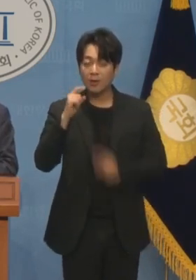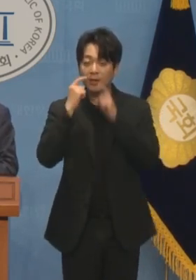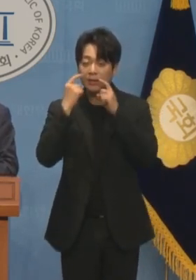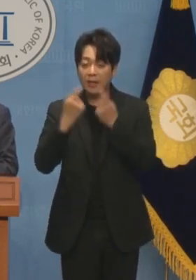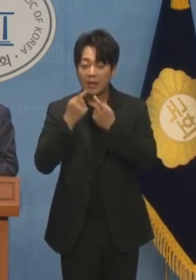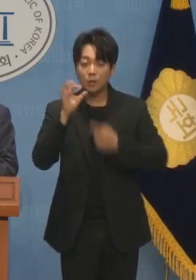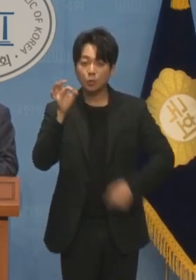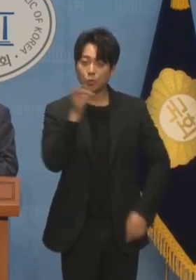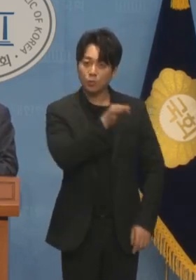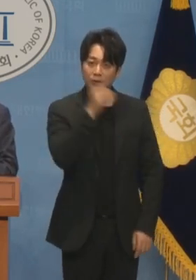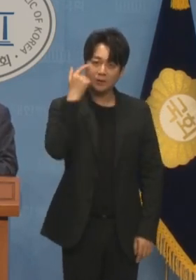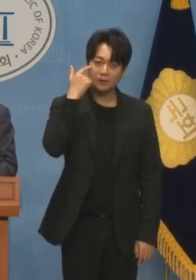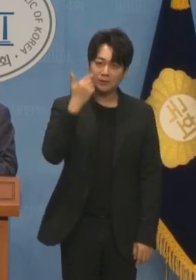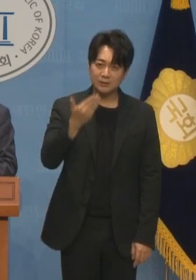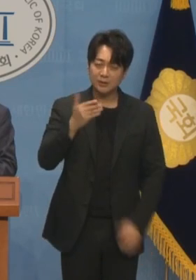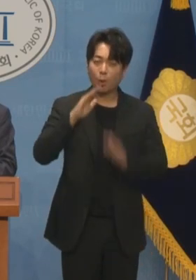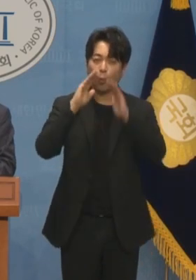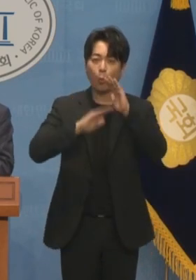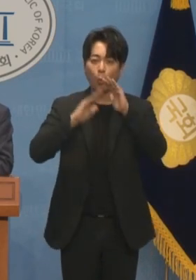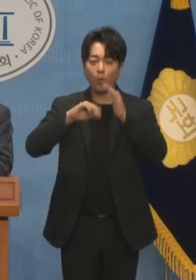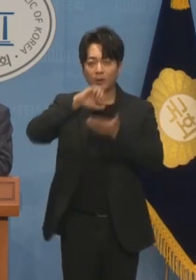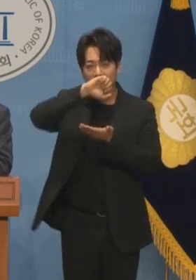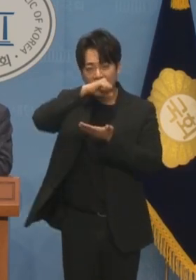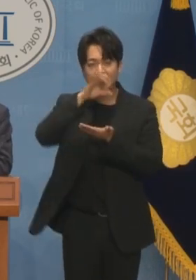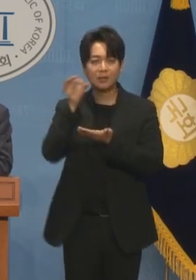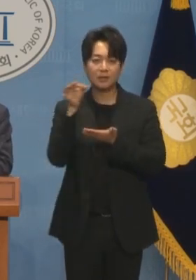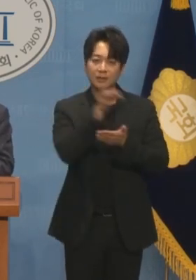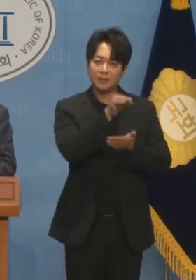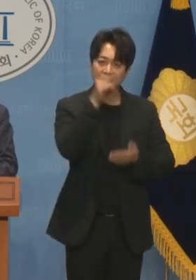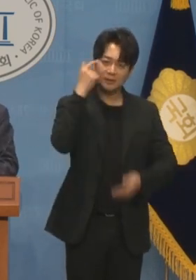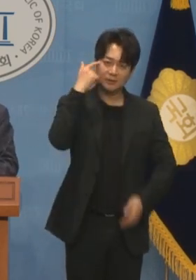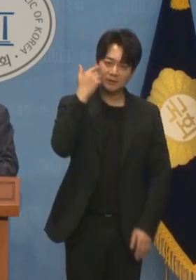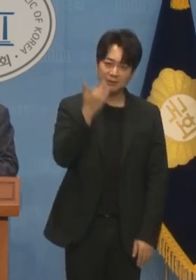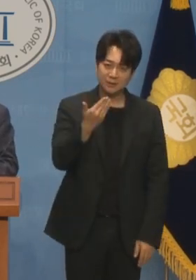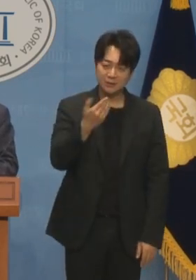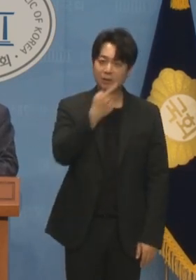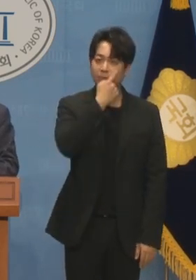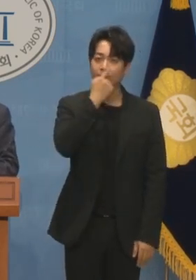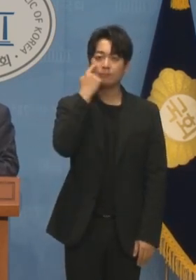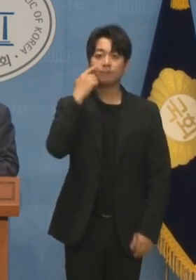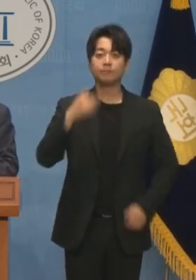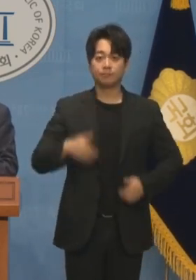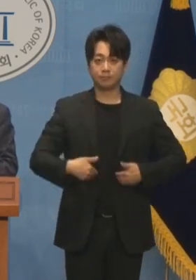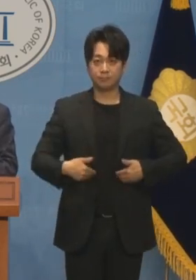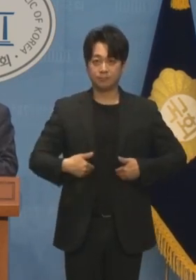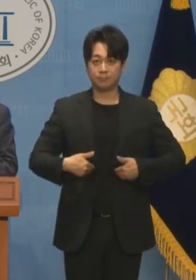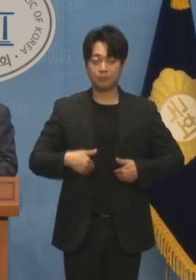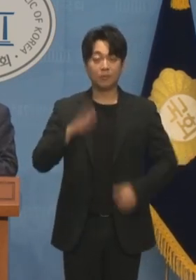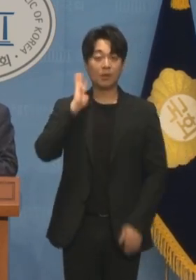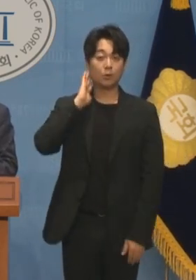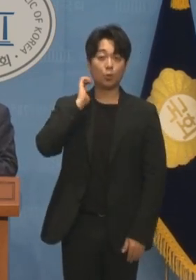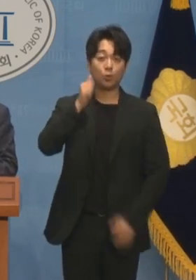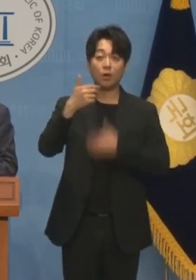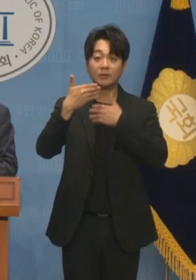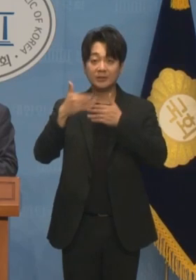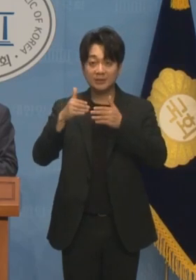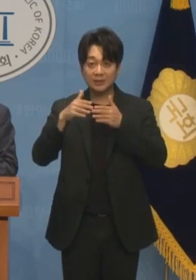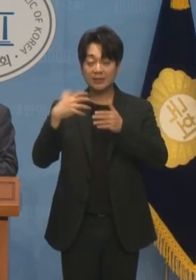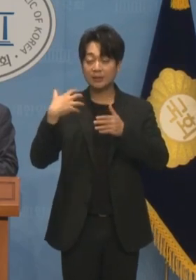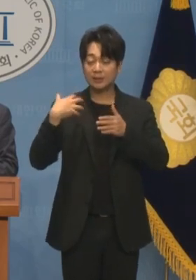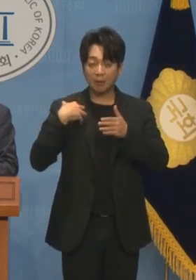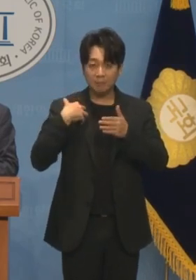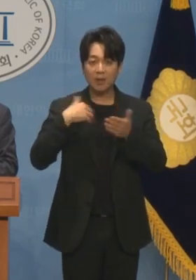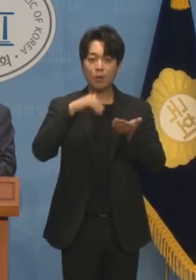공금인지도 밝혀져야 합니다. 대통령실에서 시행하는 모든 공사 현황이나 프로젝트